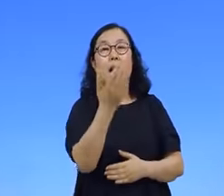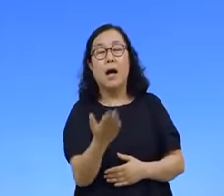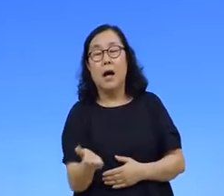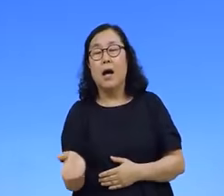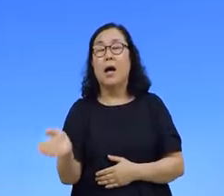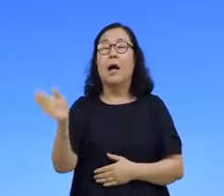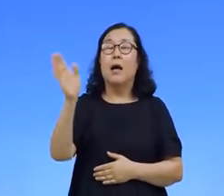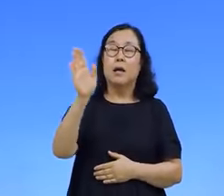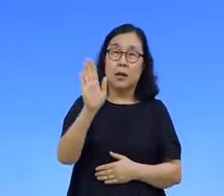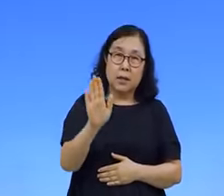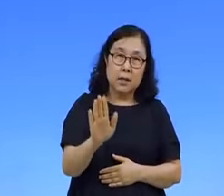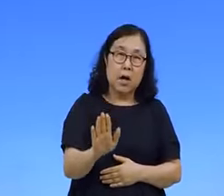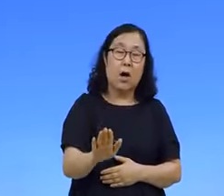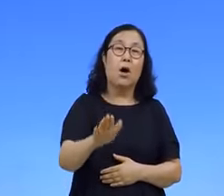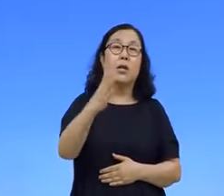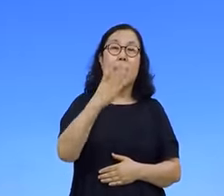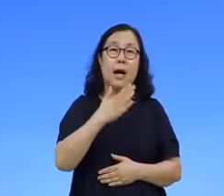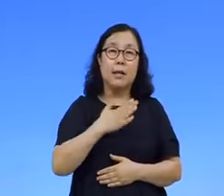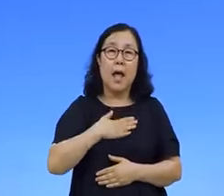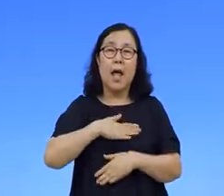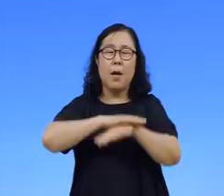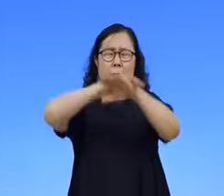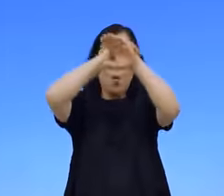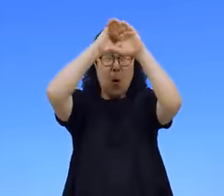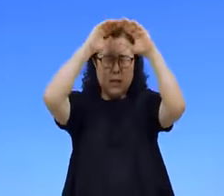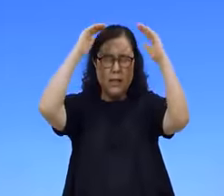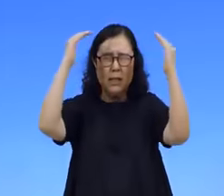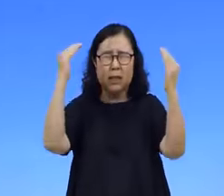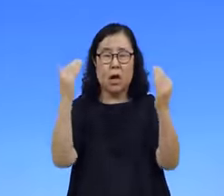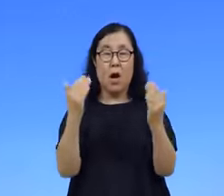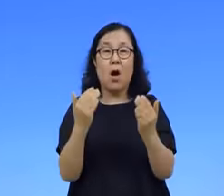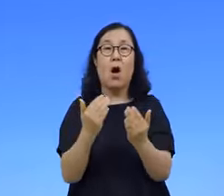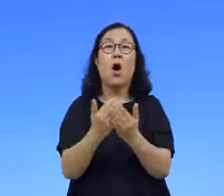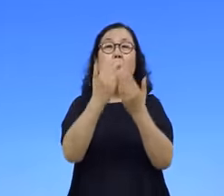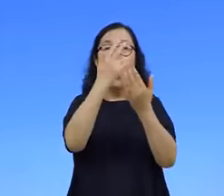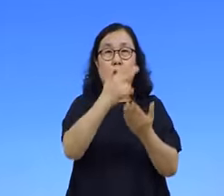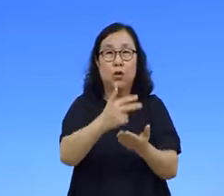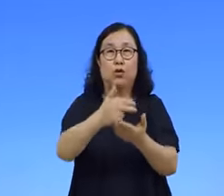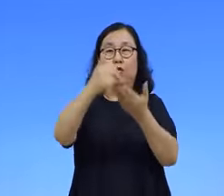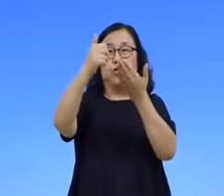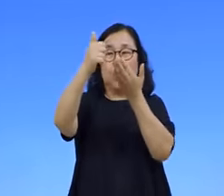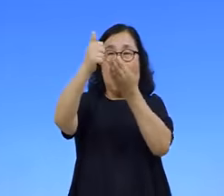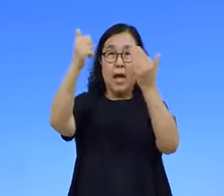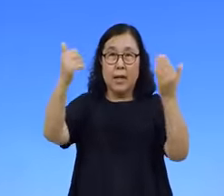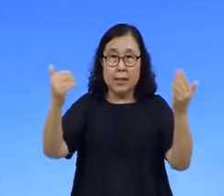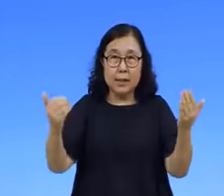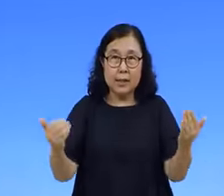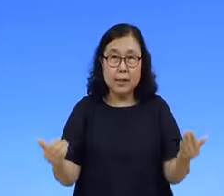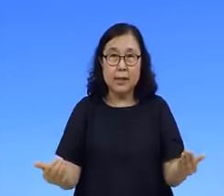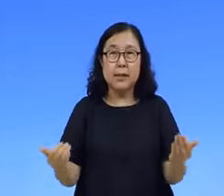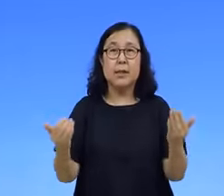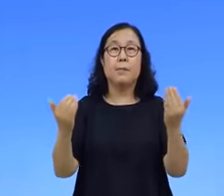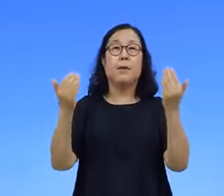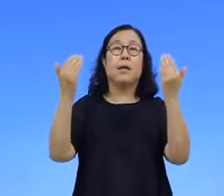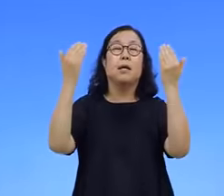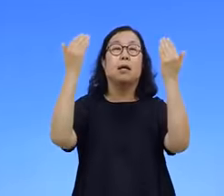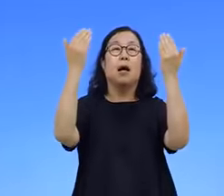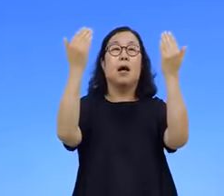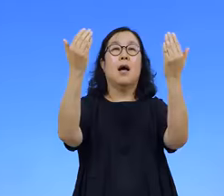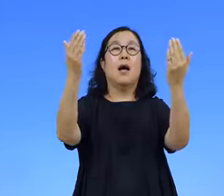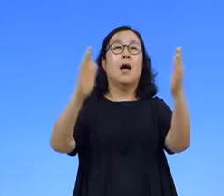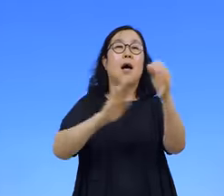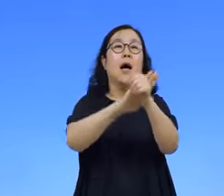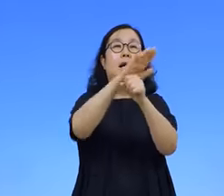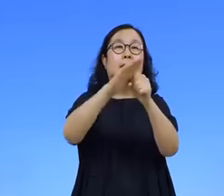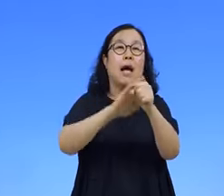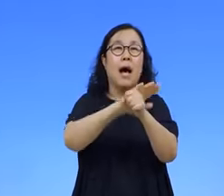그러나 내 모든 것 주께 드립니다. 그러나 내 모든 것 주께